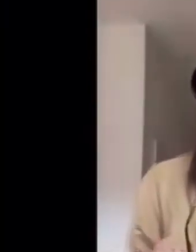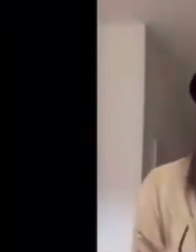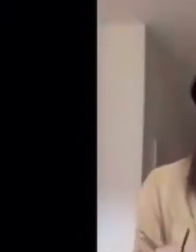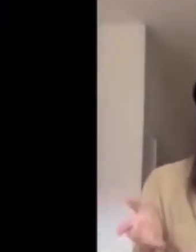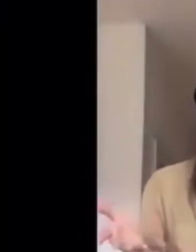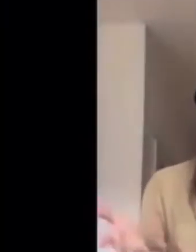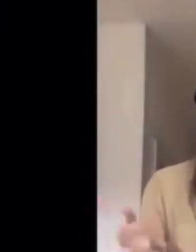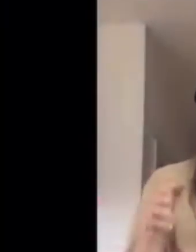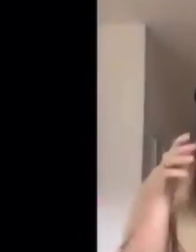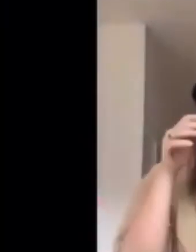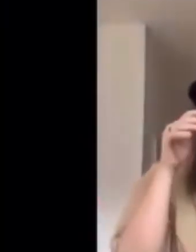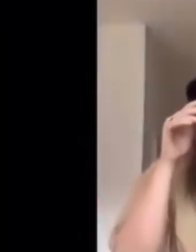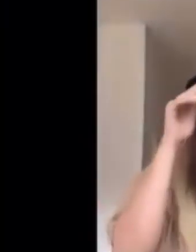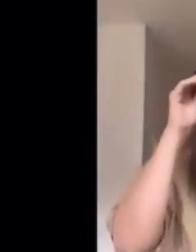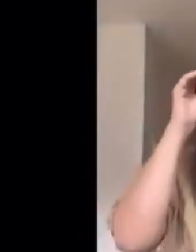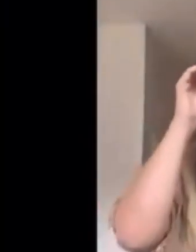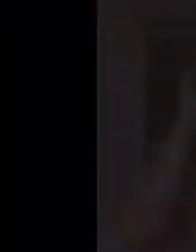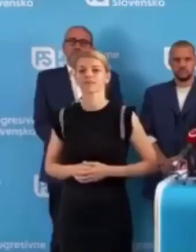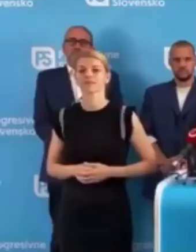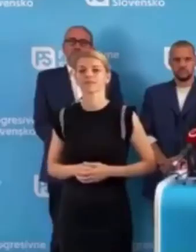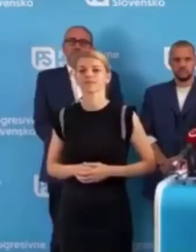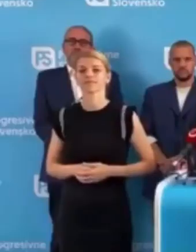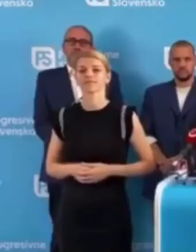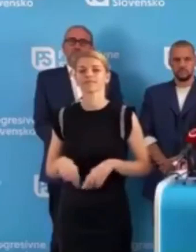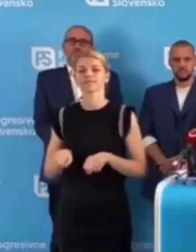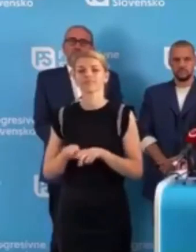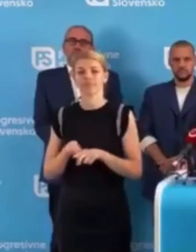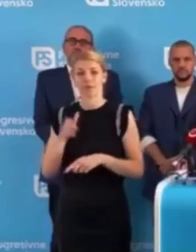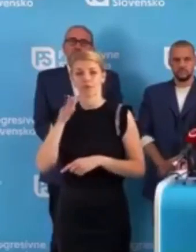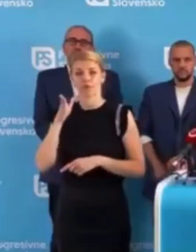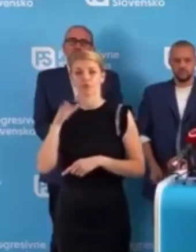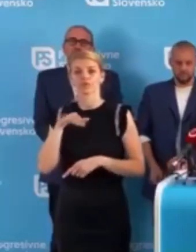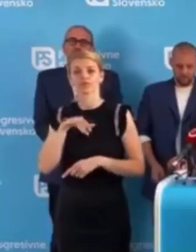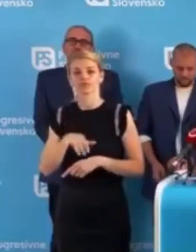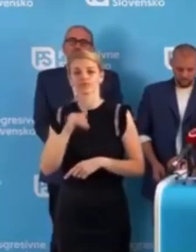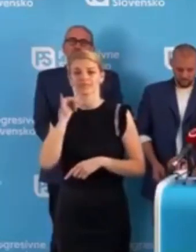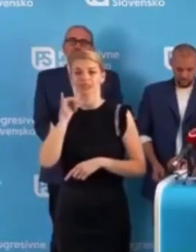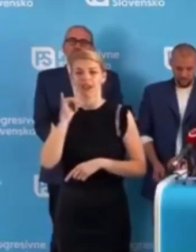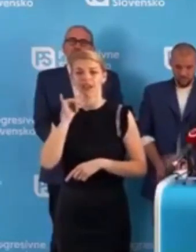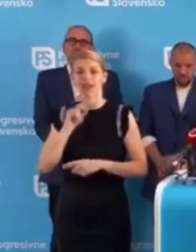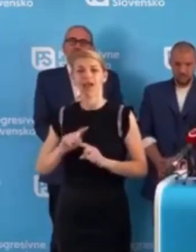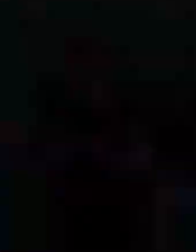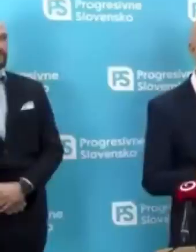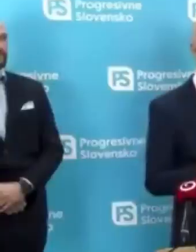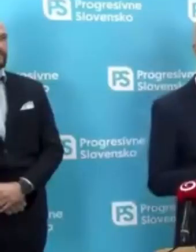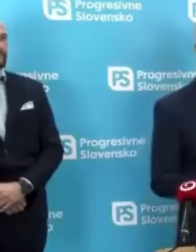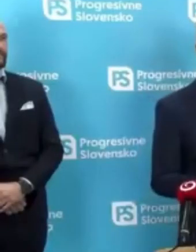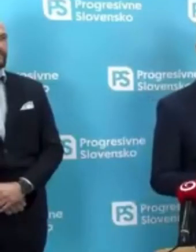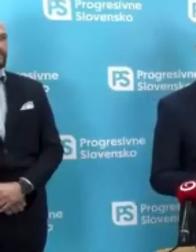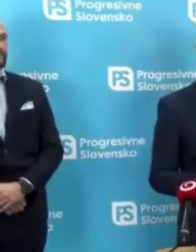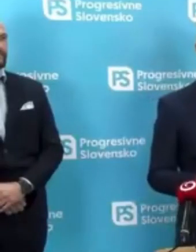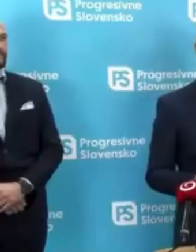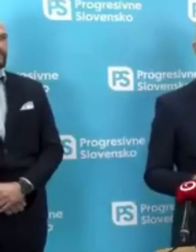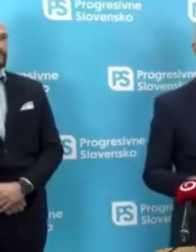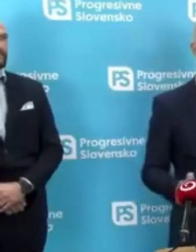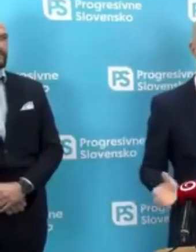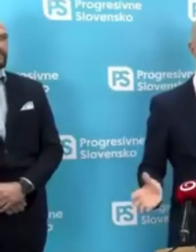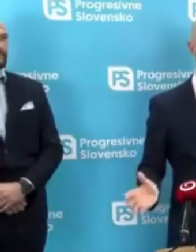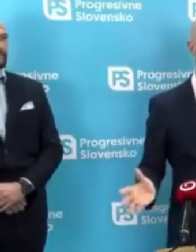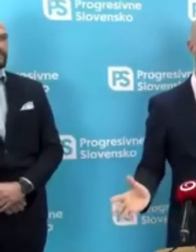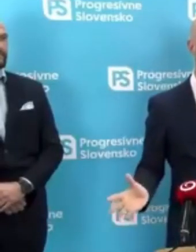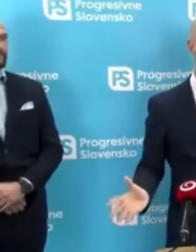týchto cieľov kontrolovať a vymáhať. Budúcnosť je zelená, inak nebude možná. Presne tieto